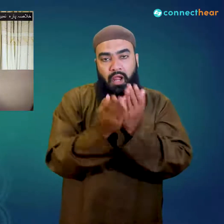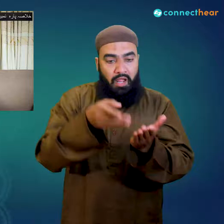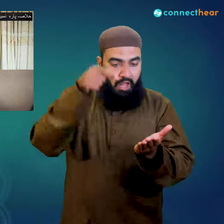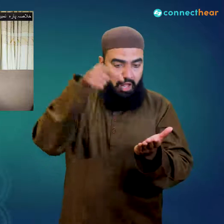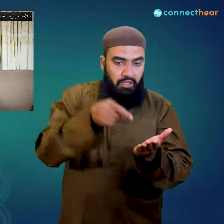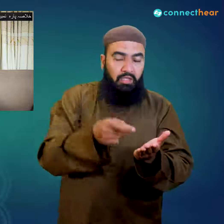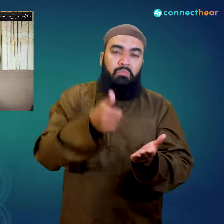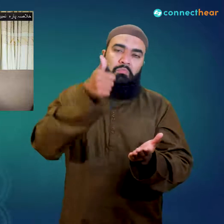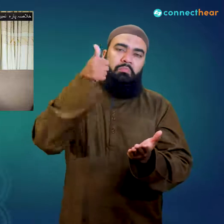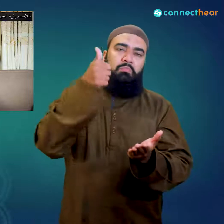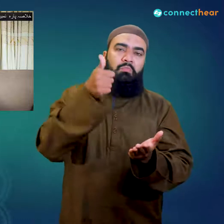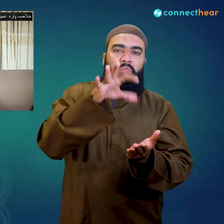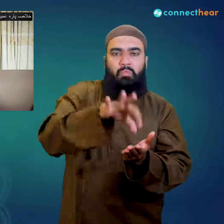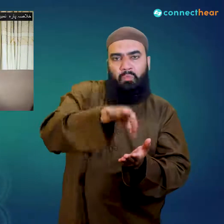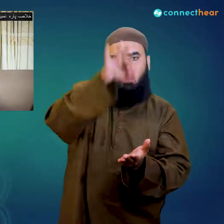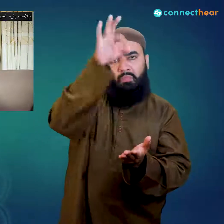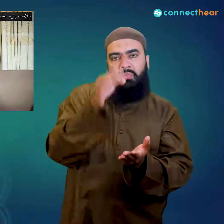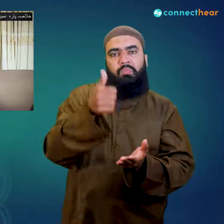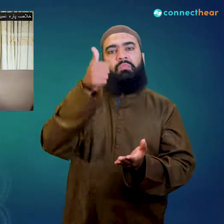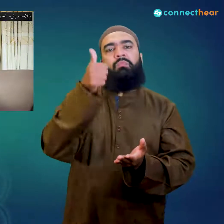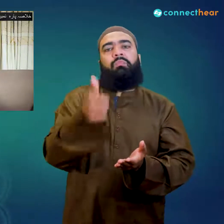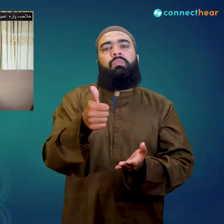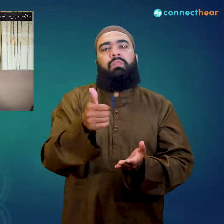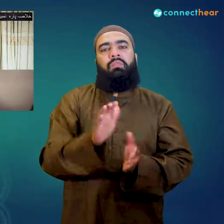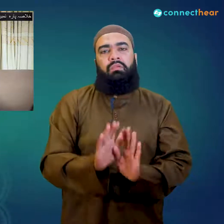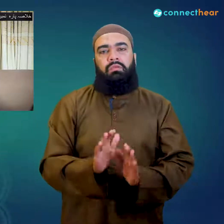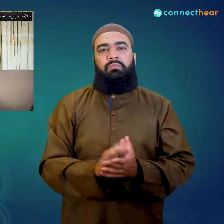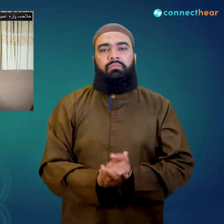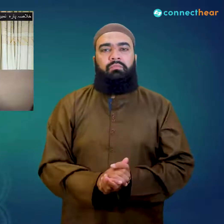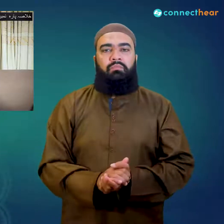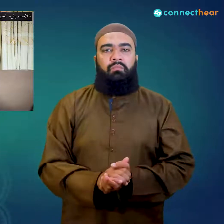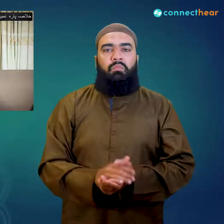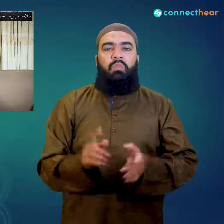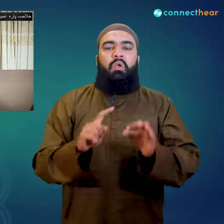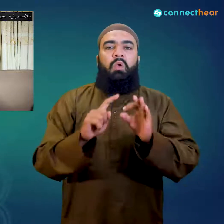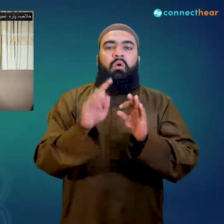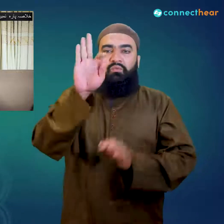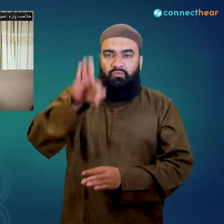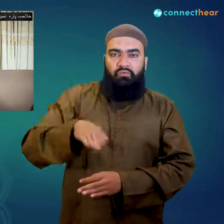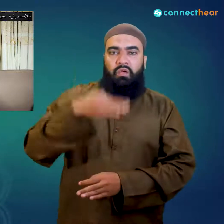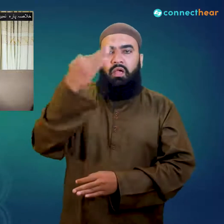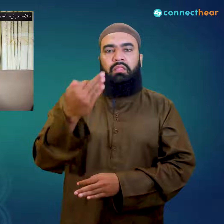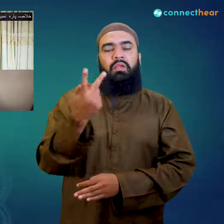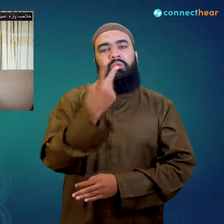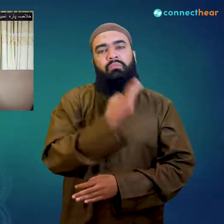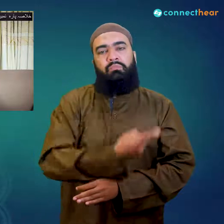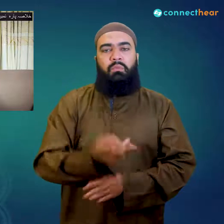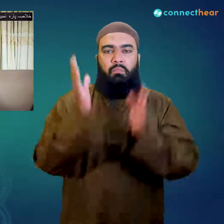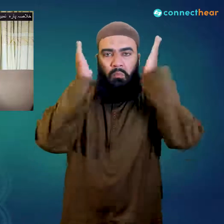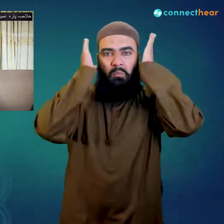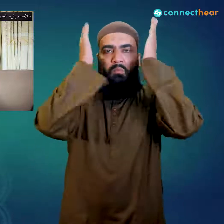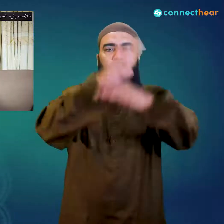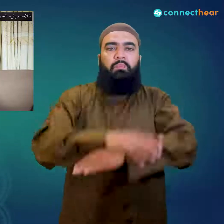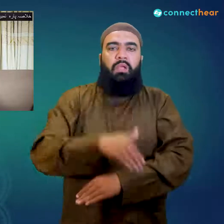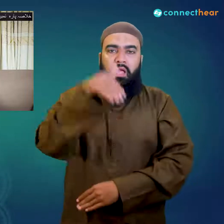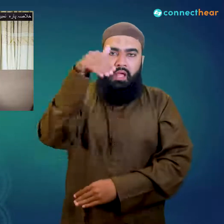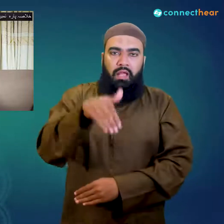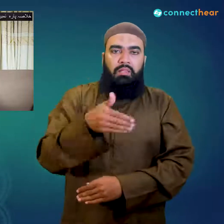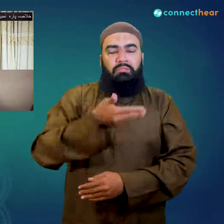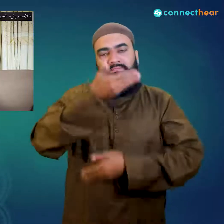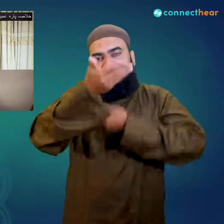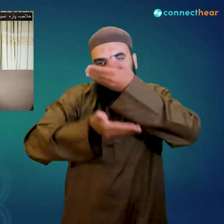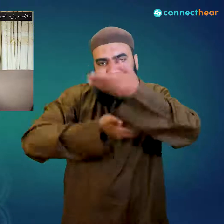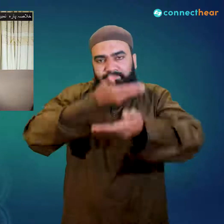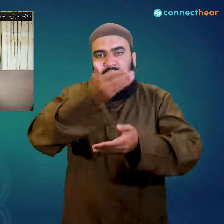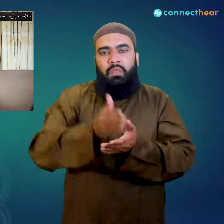ترین صورتوں میں سے ہے۔ یہ سورہ فاتحہ ہر نماز کی ہر رکعت میں اس کو پڑھا جاتا ہے